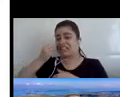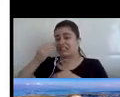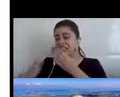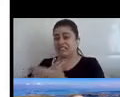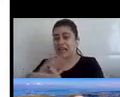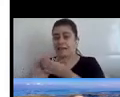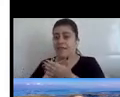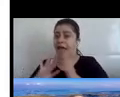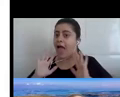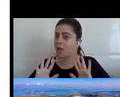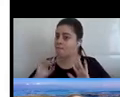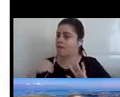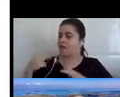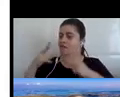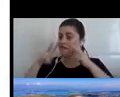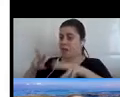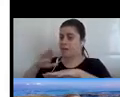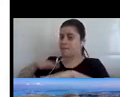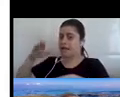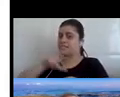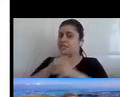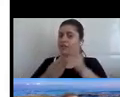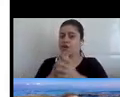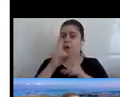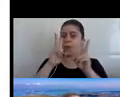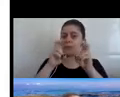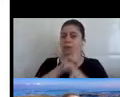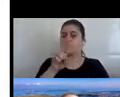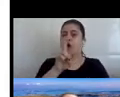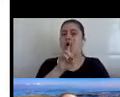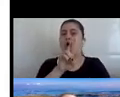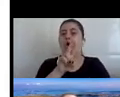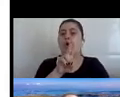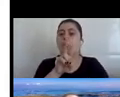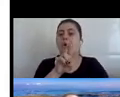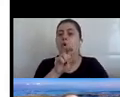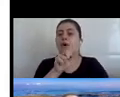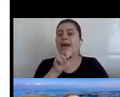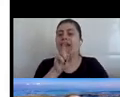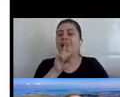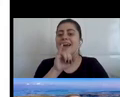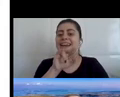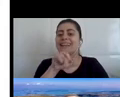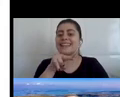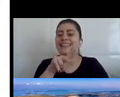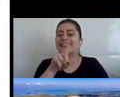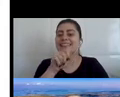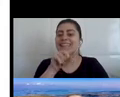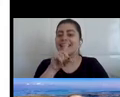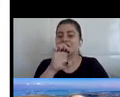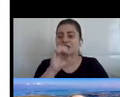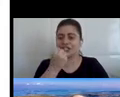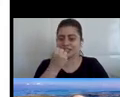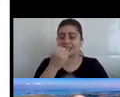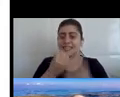ruralidades, lidando com isso tanto no território, na paisagem, mas como também as estratégias de habitação e